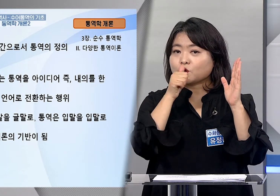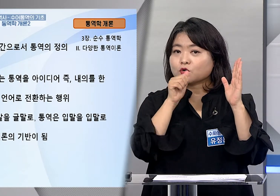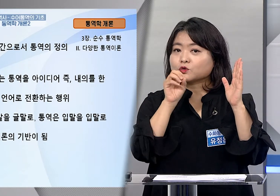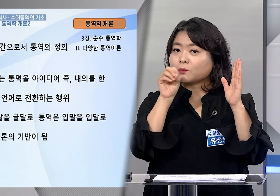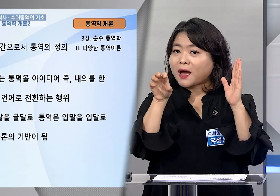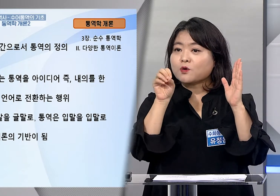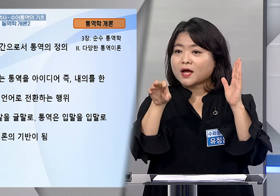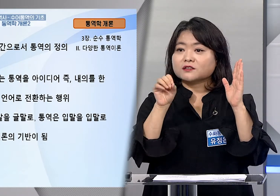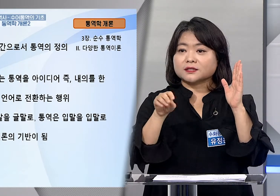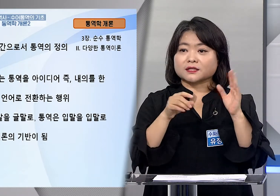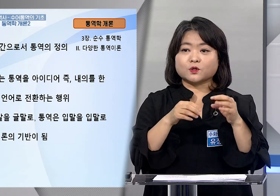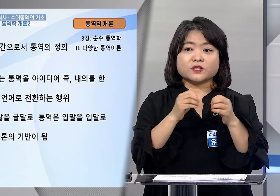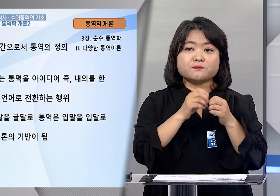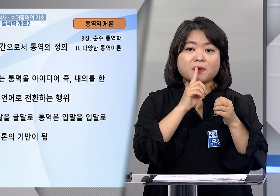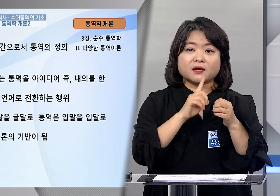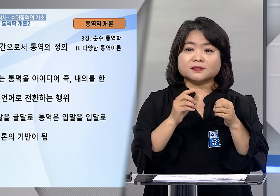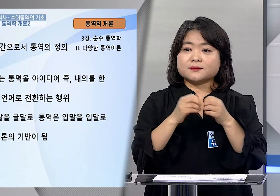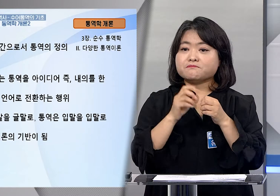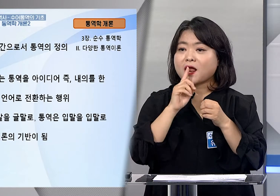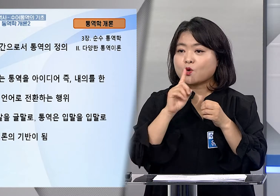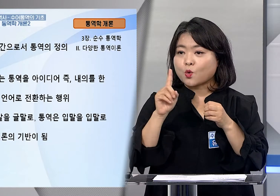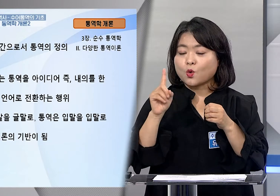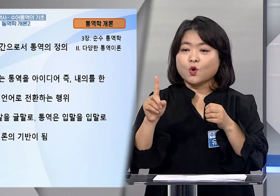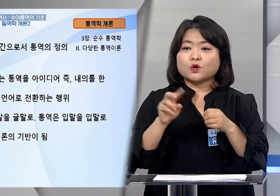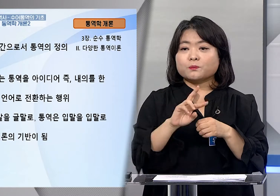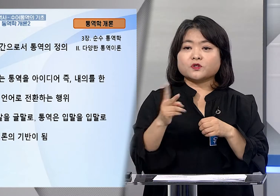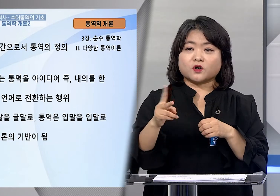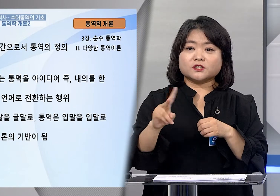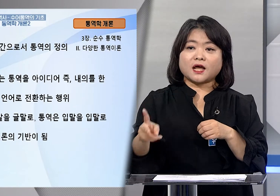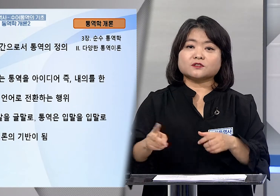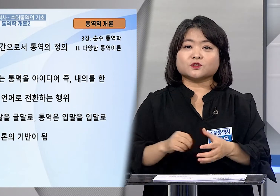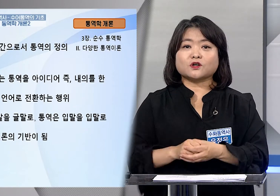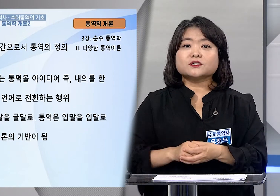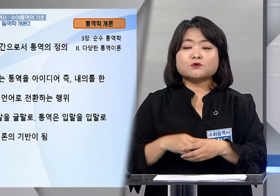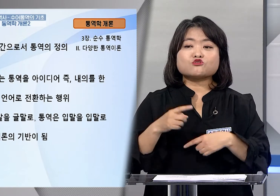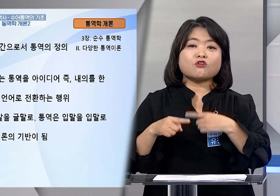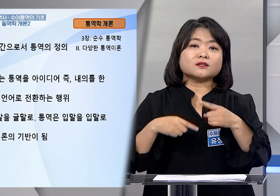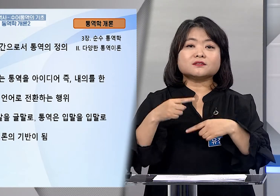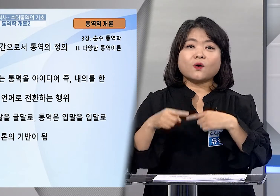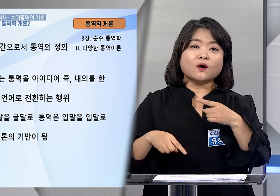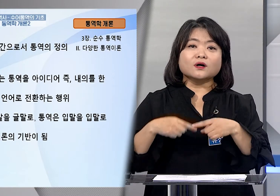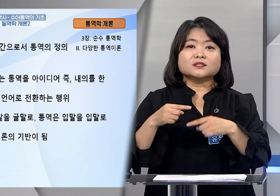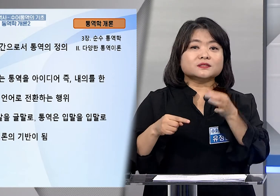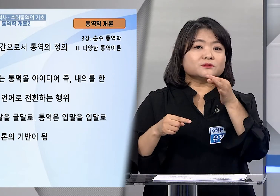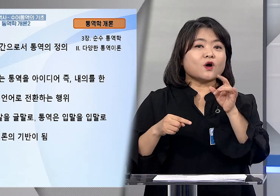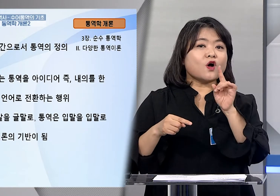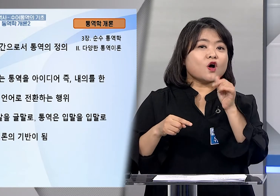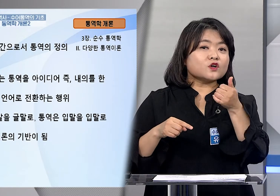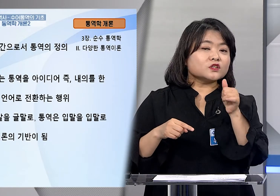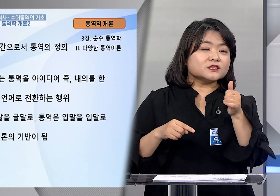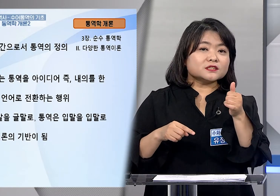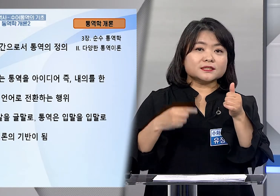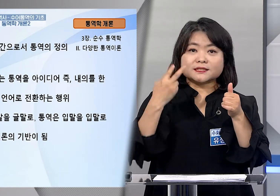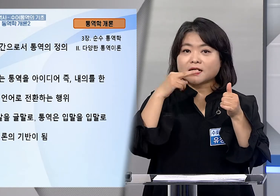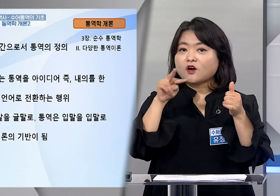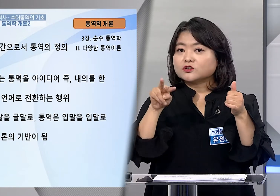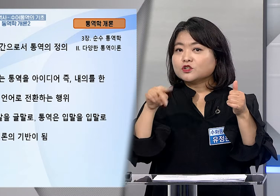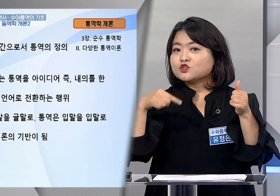통역을 또 말로 하는 거니까요. 임말을 임말로 번역을 하는 거죠. 그러면 수화는요. 음성 언어를 시각 언어인